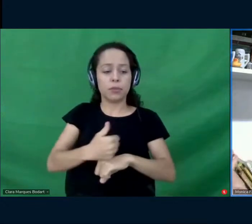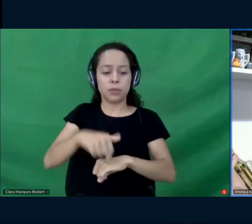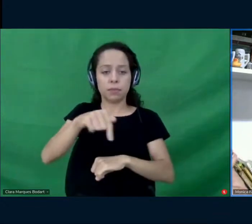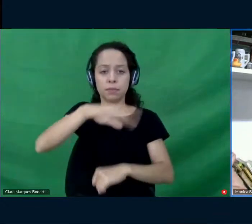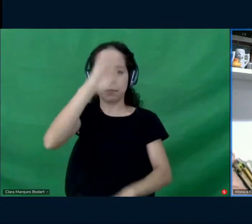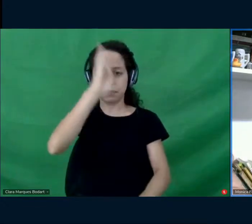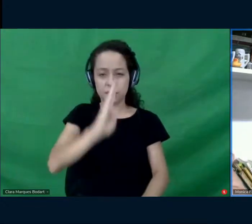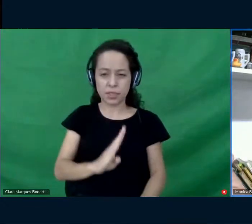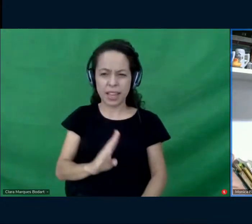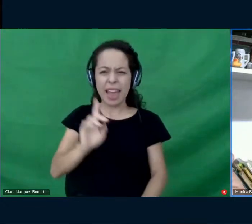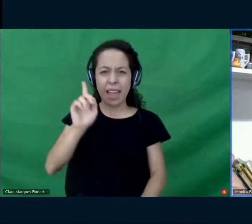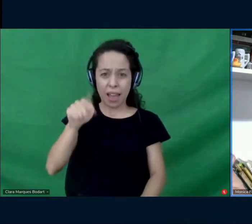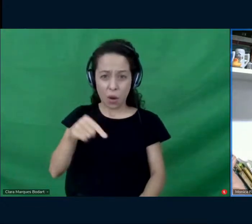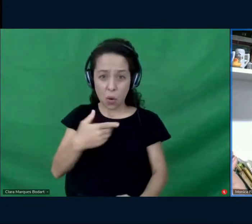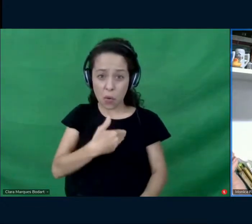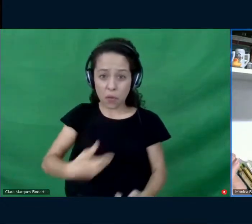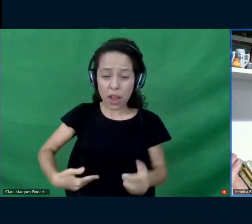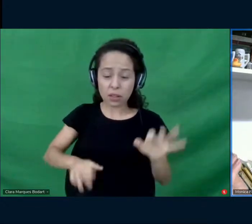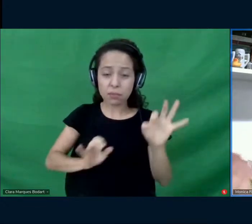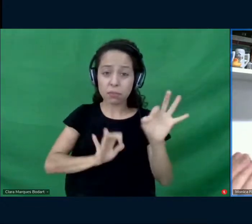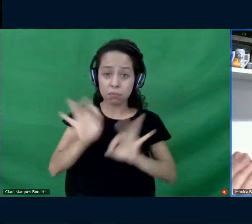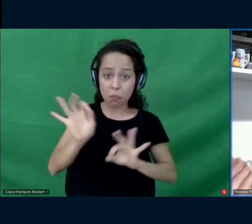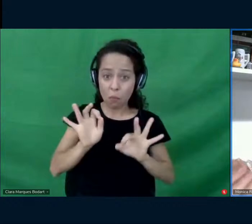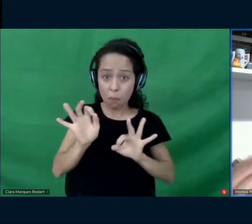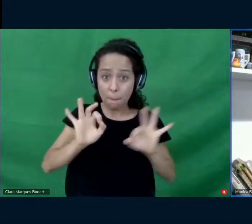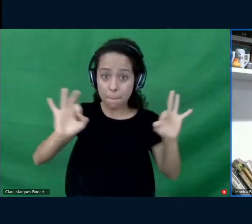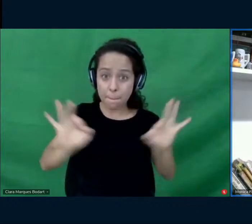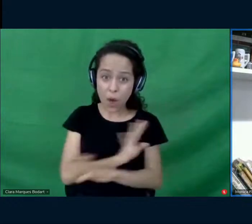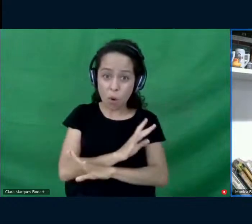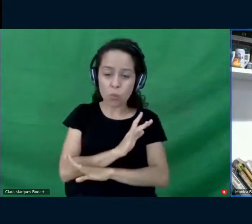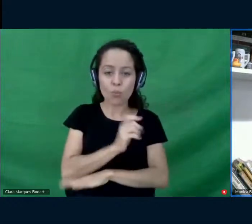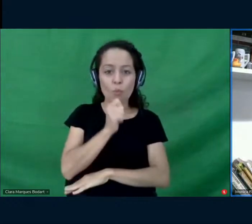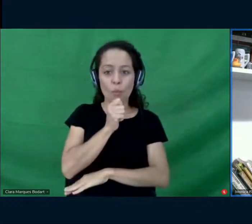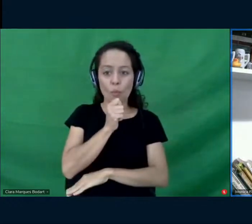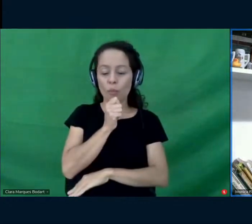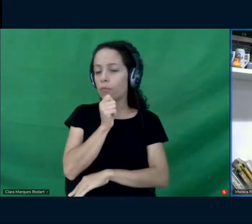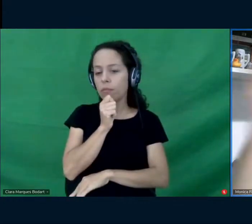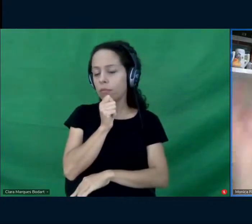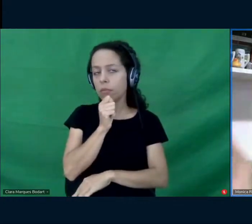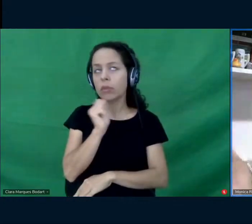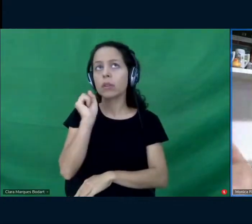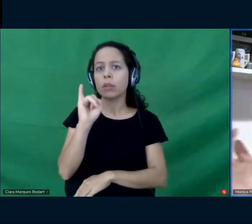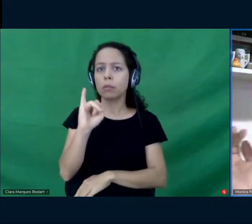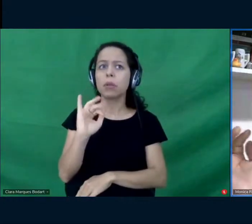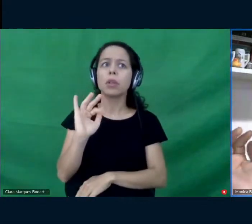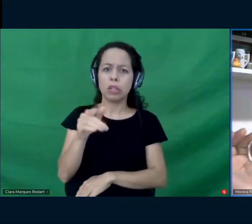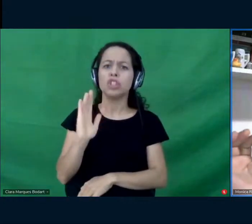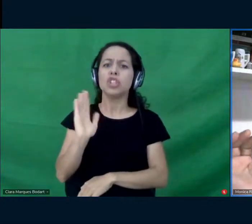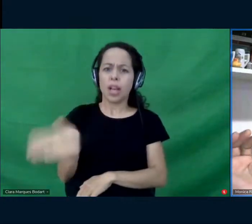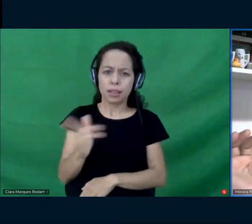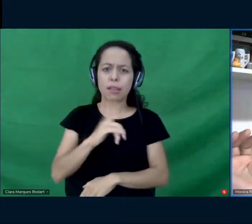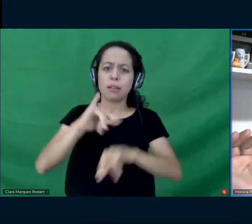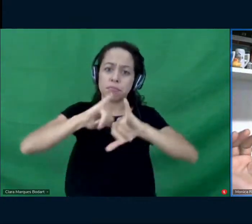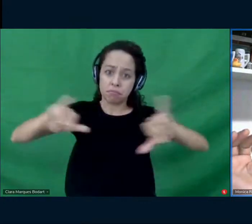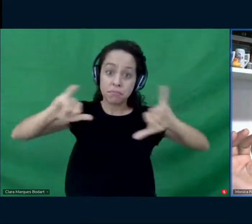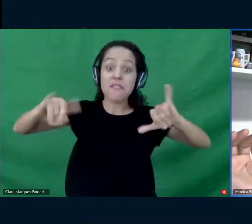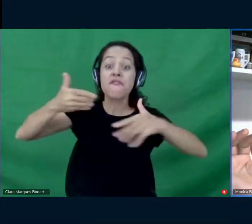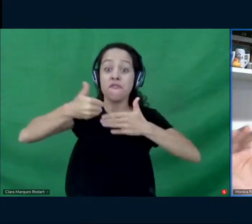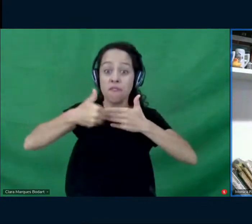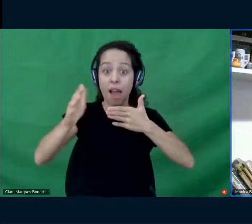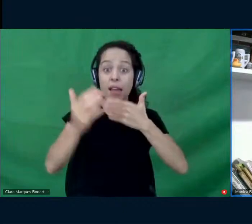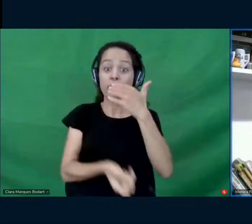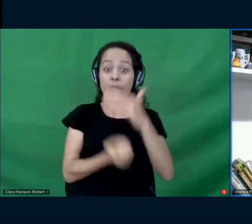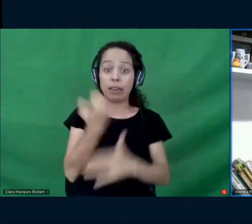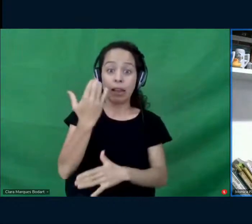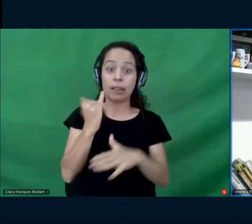está definida pelo governo ainda, mesmo que anuncie, né, a criação de outros tantos institutos federais. Né? Mas